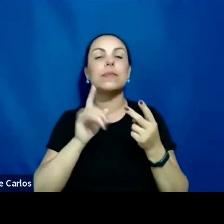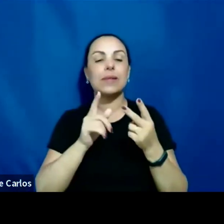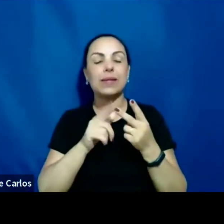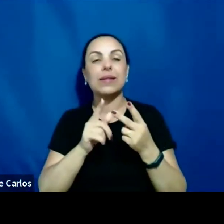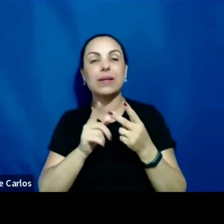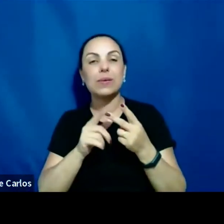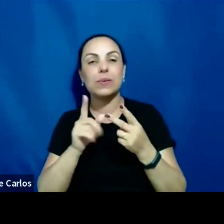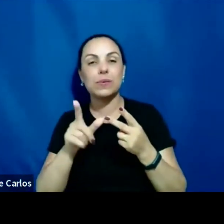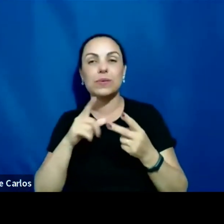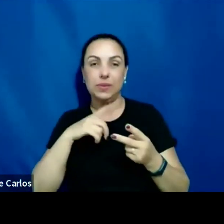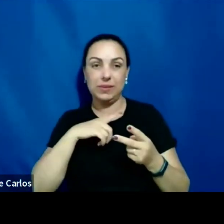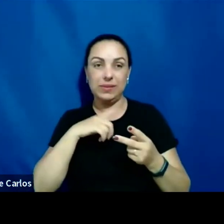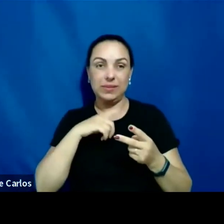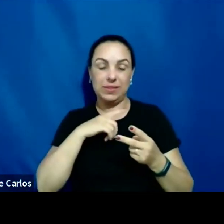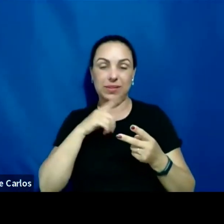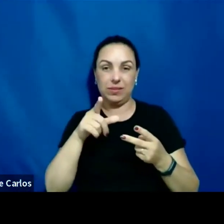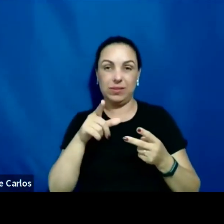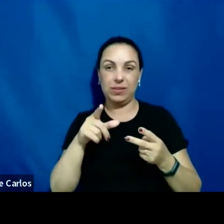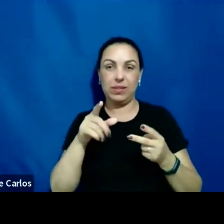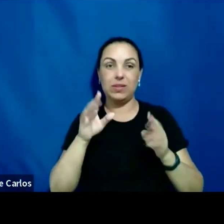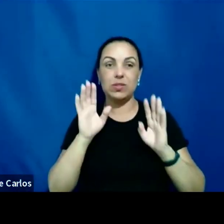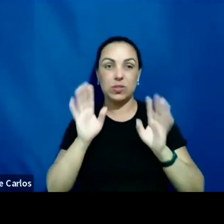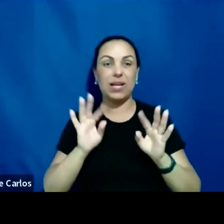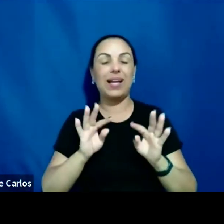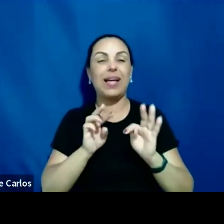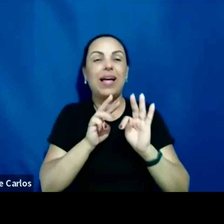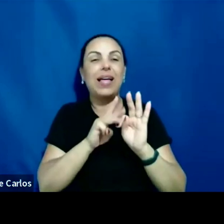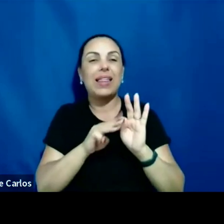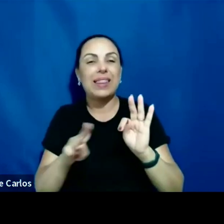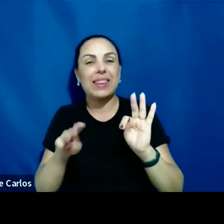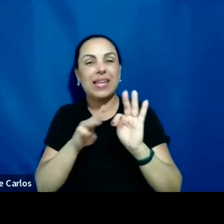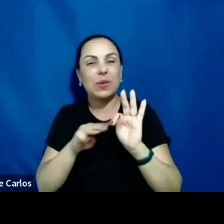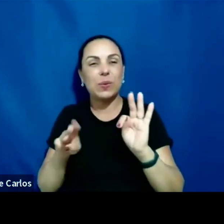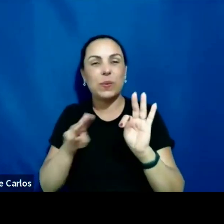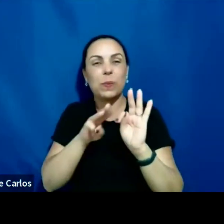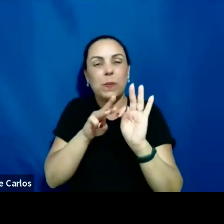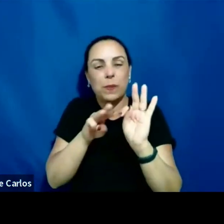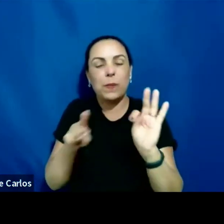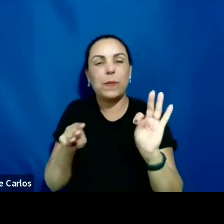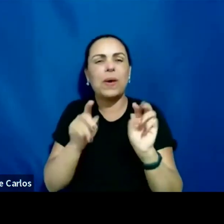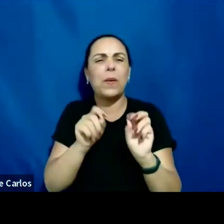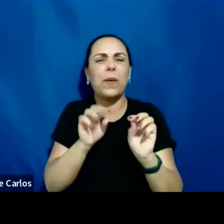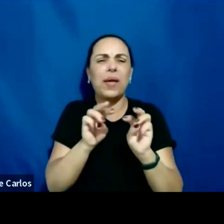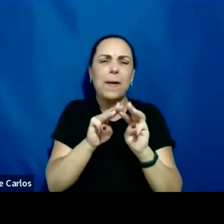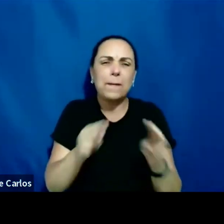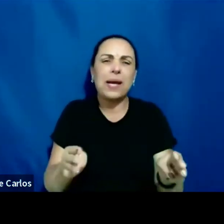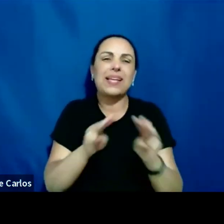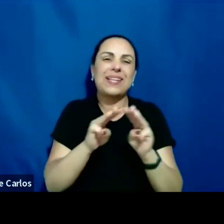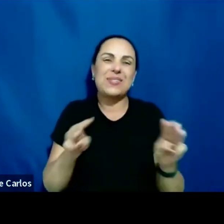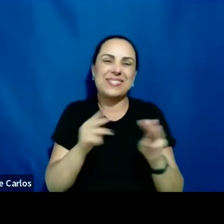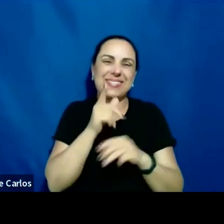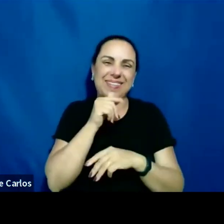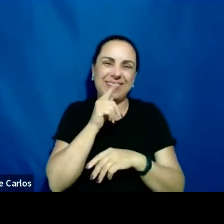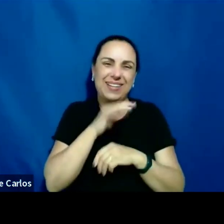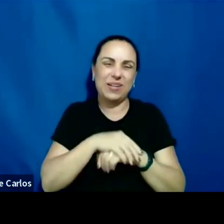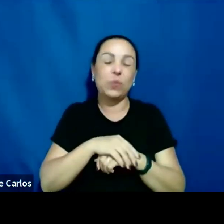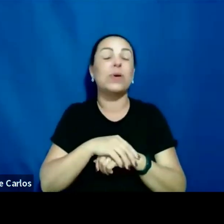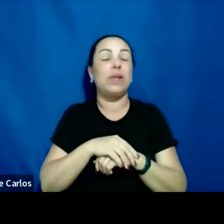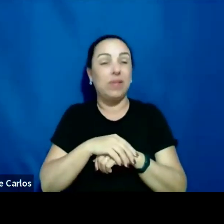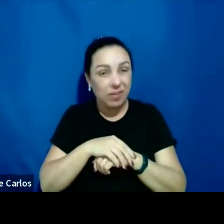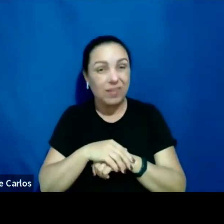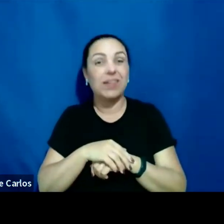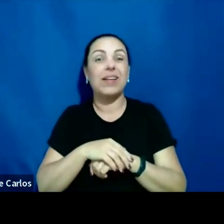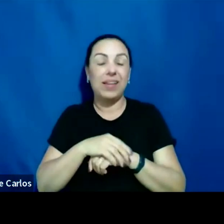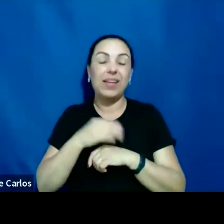você utilizar a tecnologia de magnetizar a água, aí você está no céu. Olha só que incrível. Quando